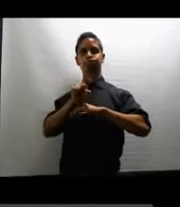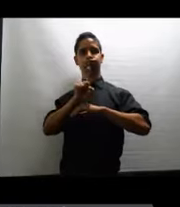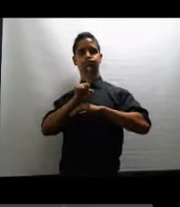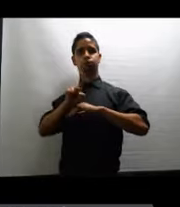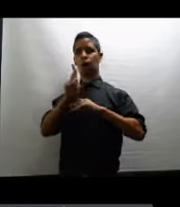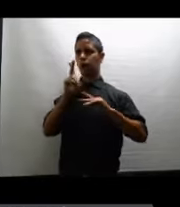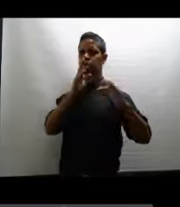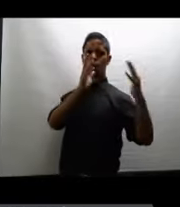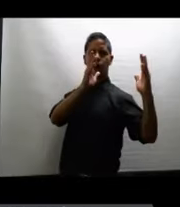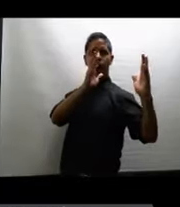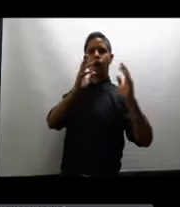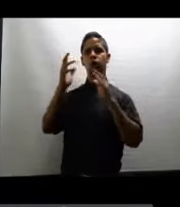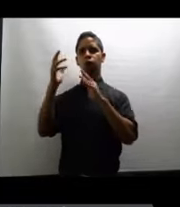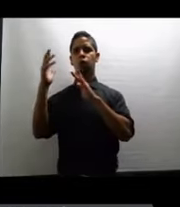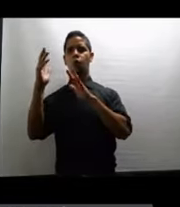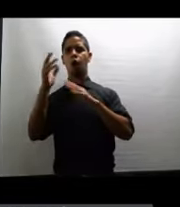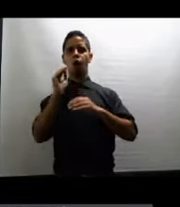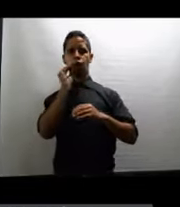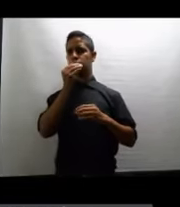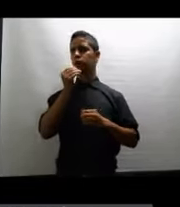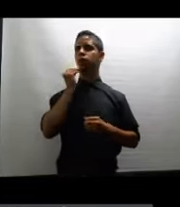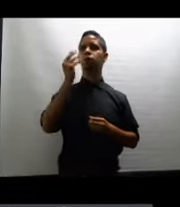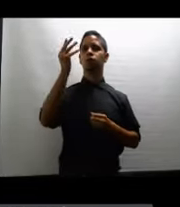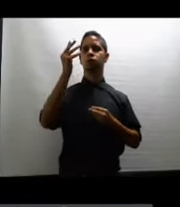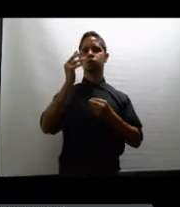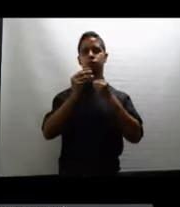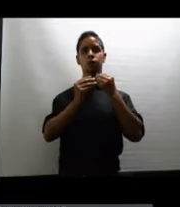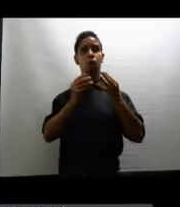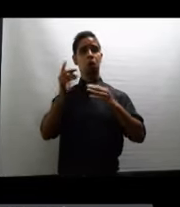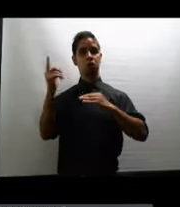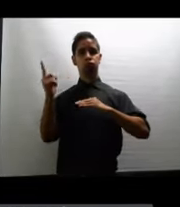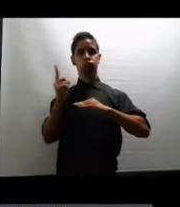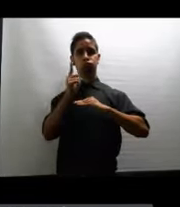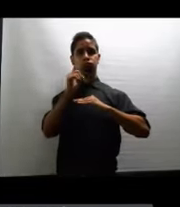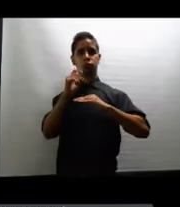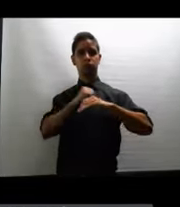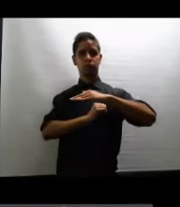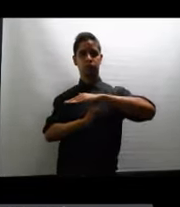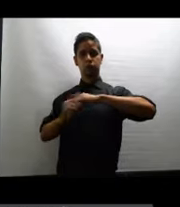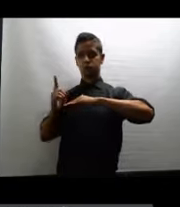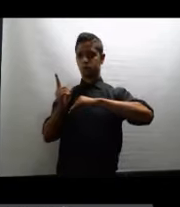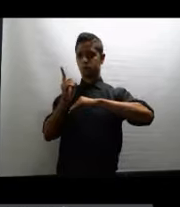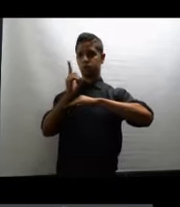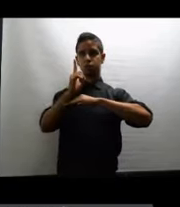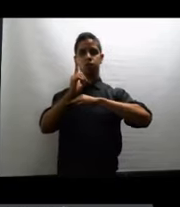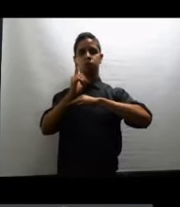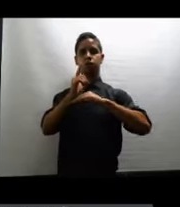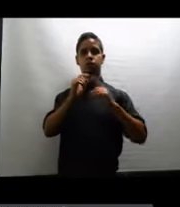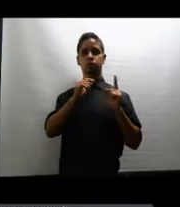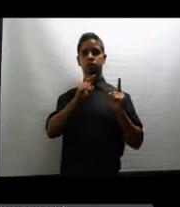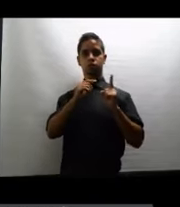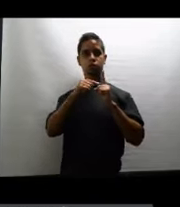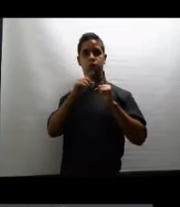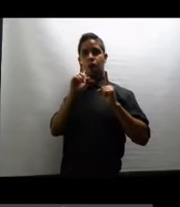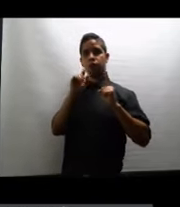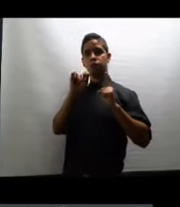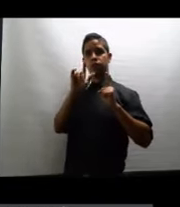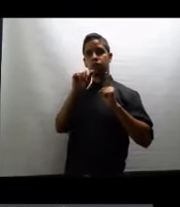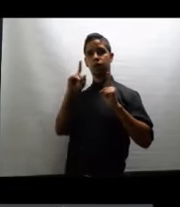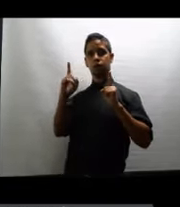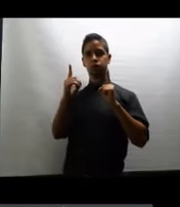y gritos. Subió al escenario, tomó las manos de Andrea y después de